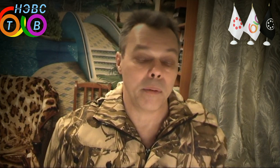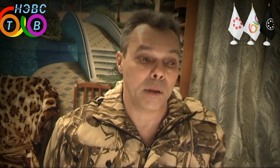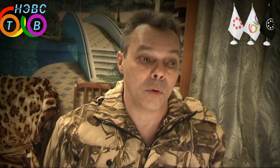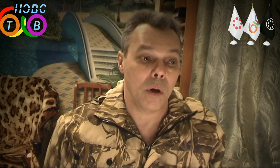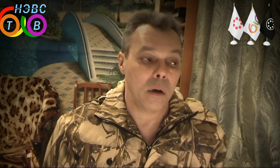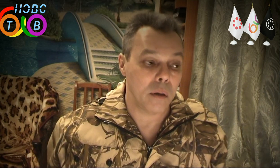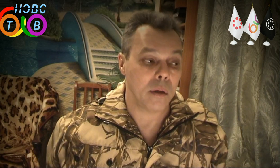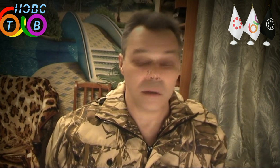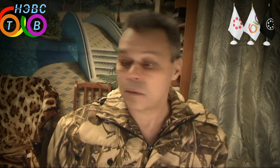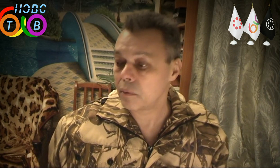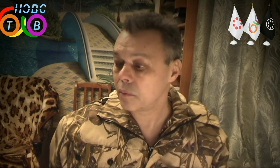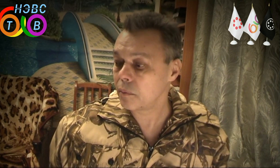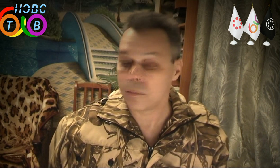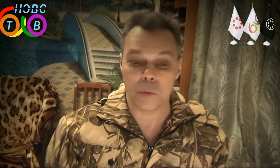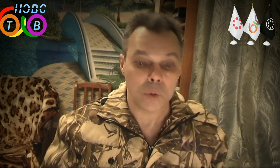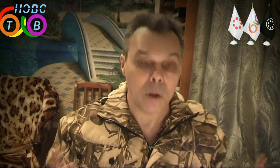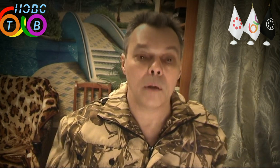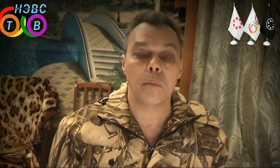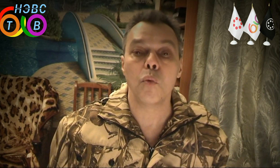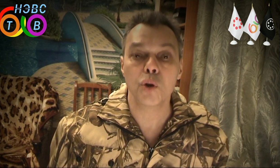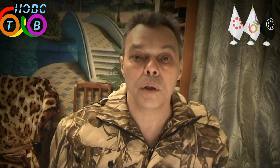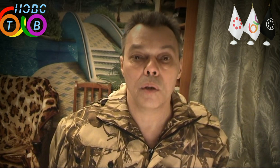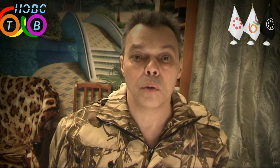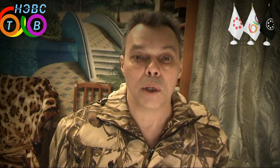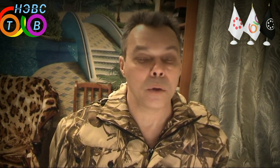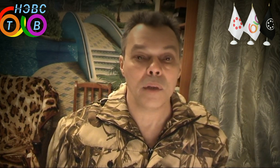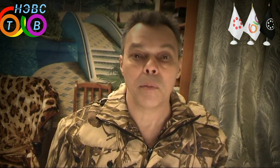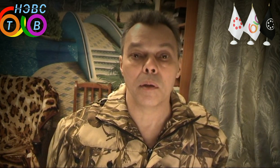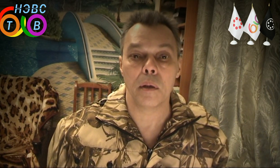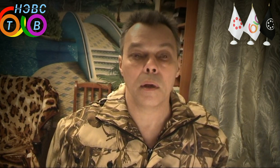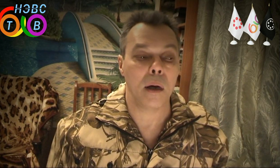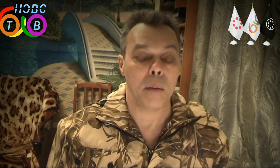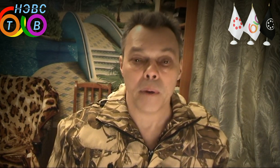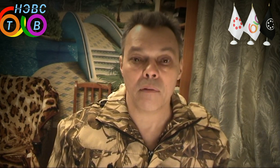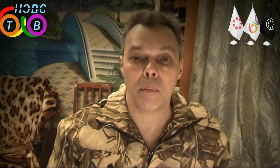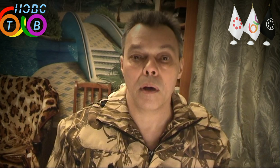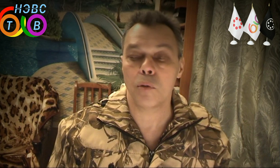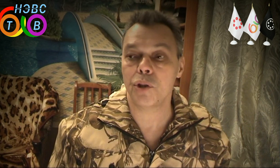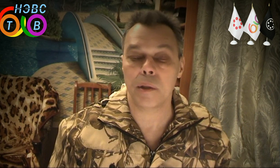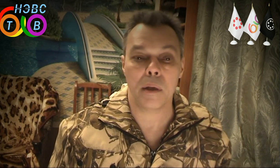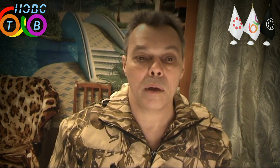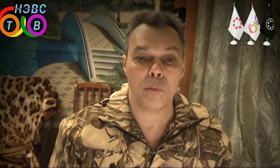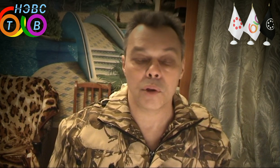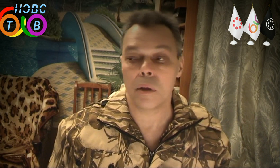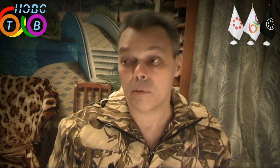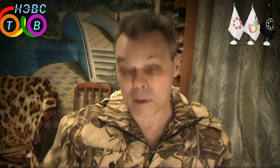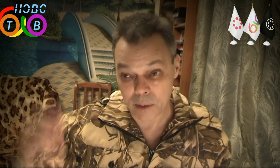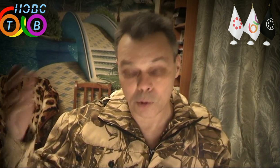И поэтому муж, который не был первым мужчиной, муж в последующем,